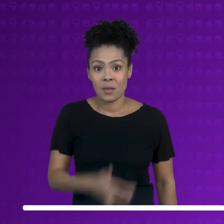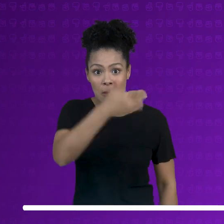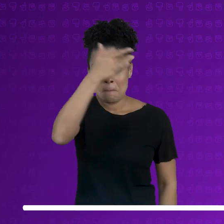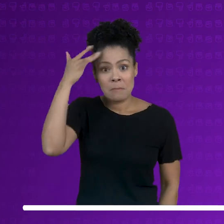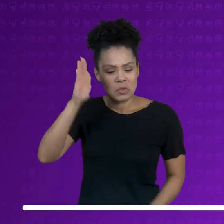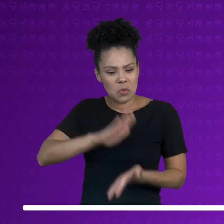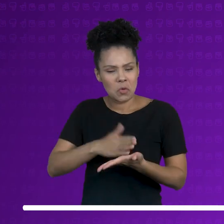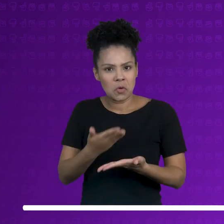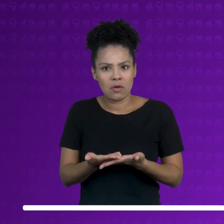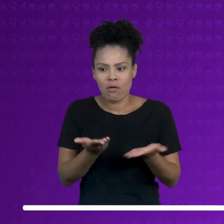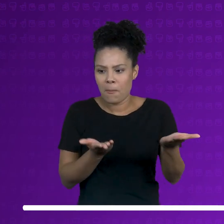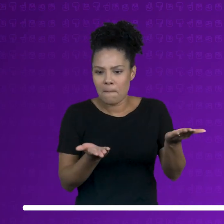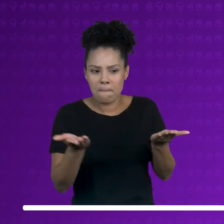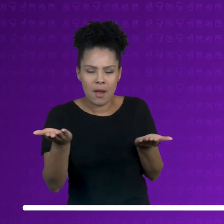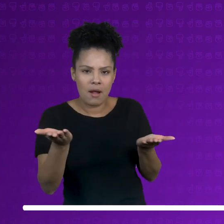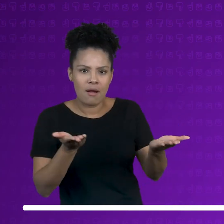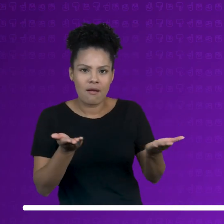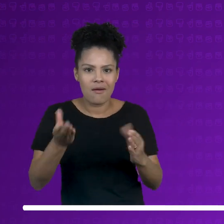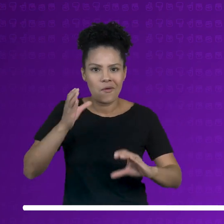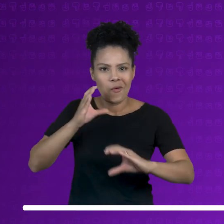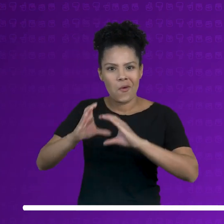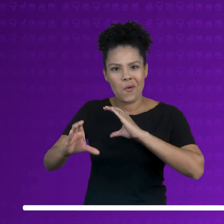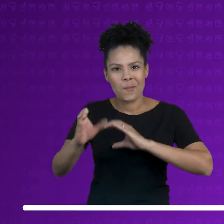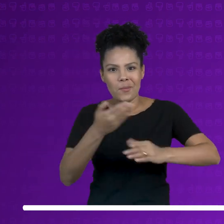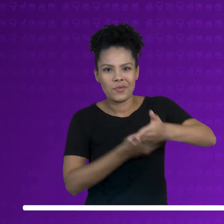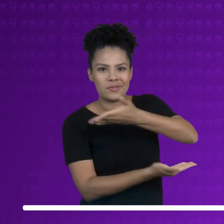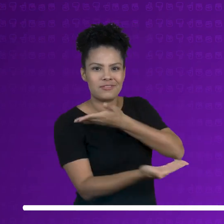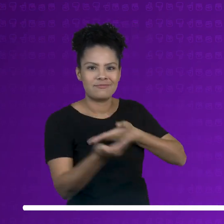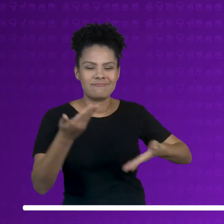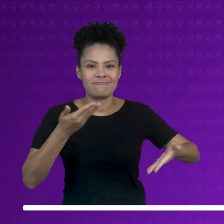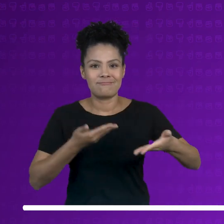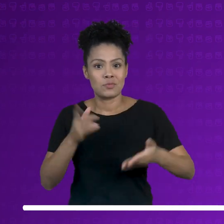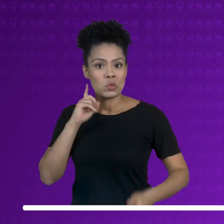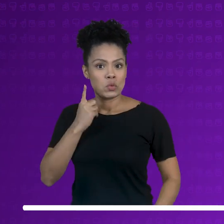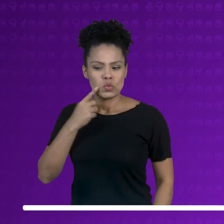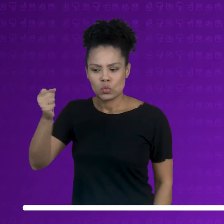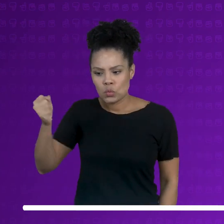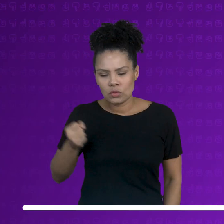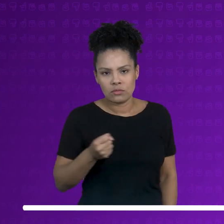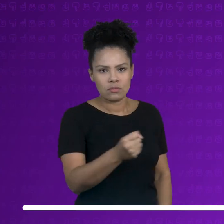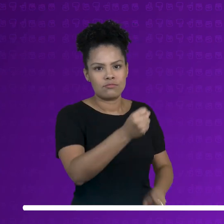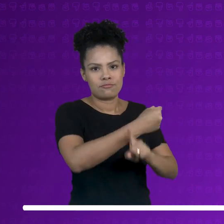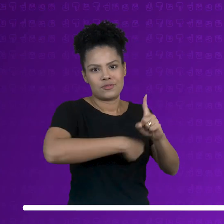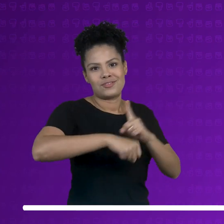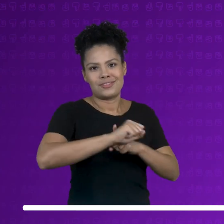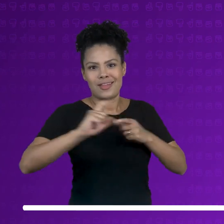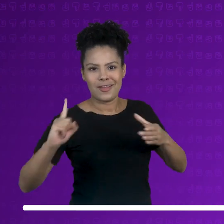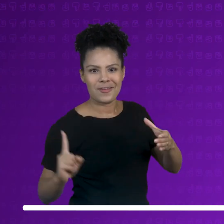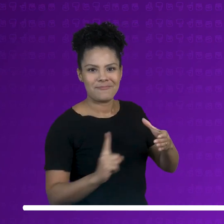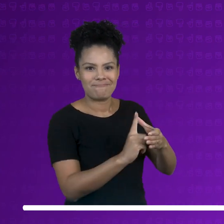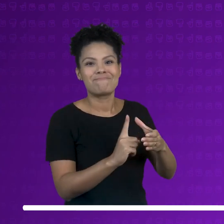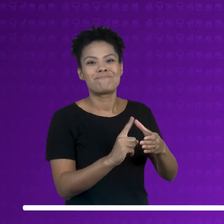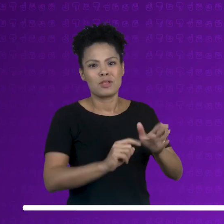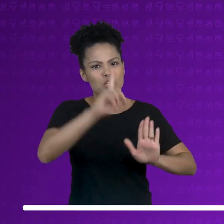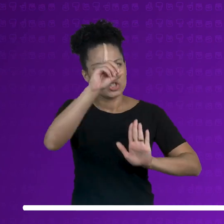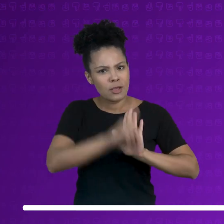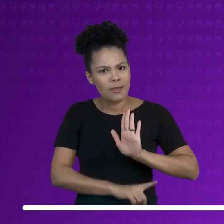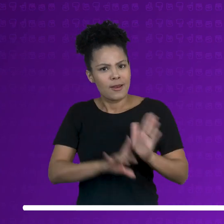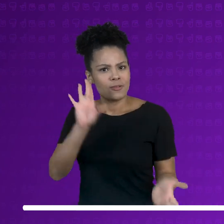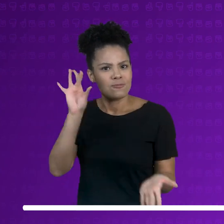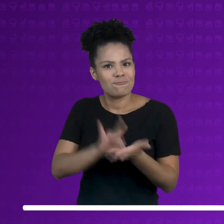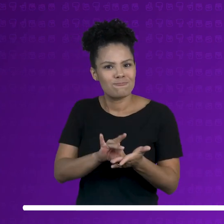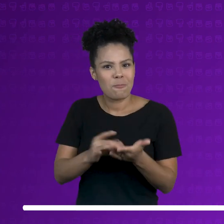são capazes de mediar a comunicação a fim de inserir os surdos na sociedade e garantir o